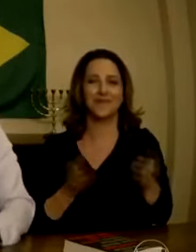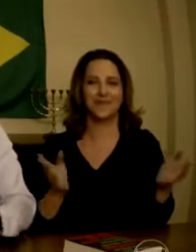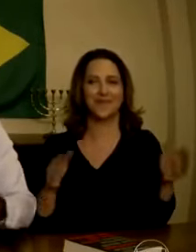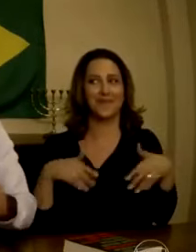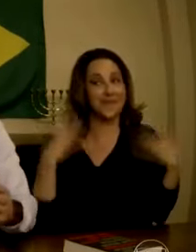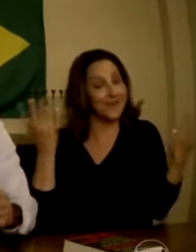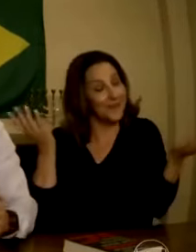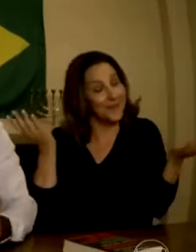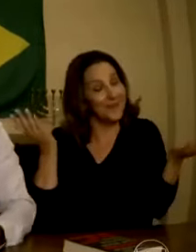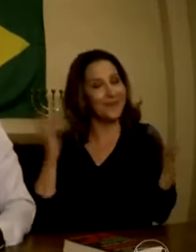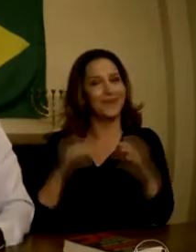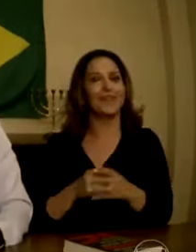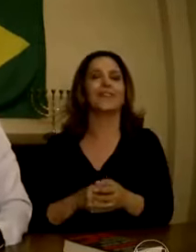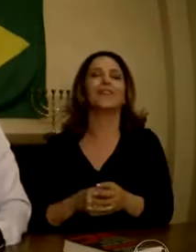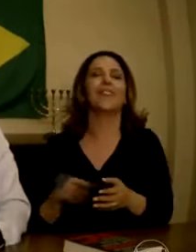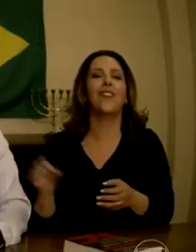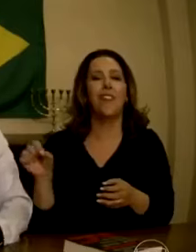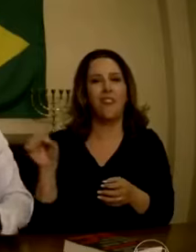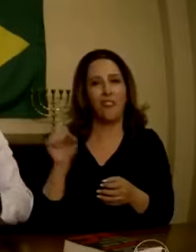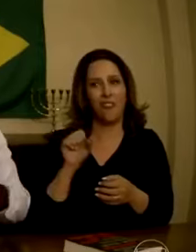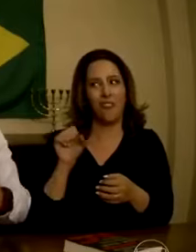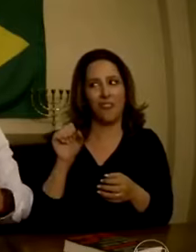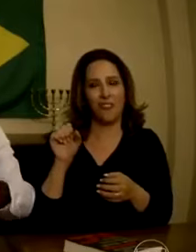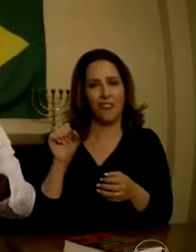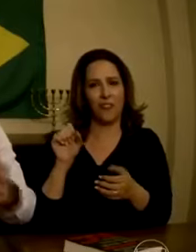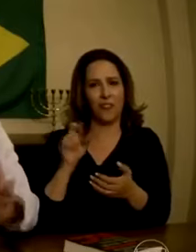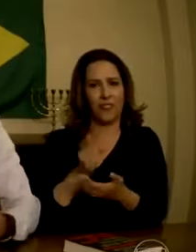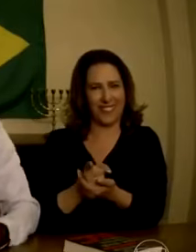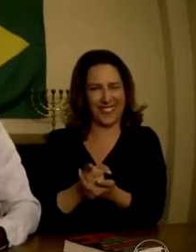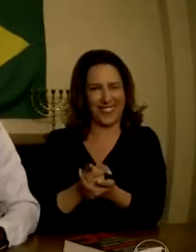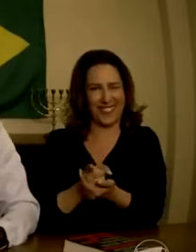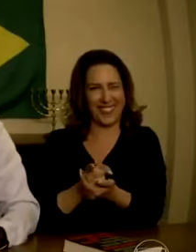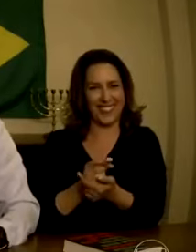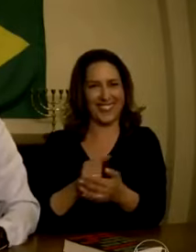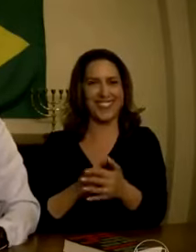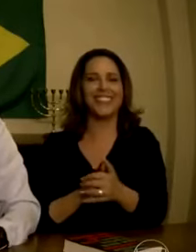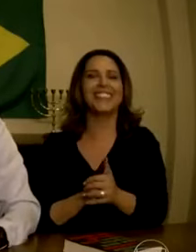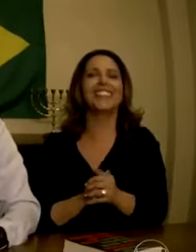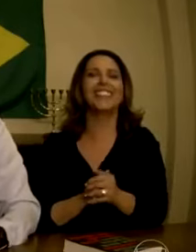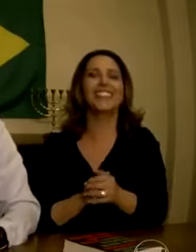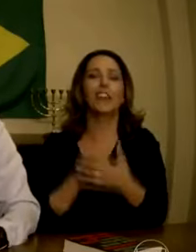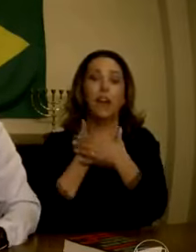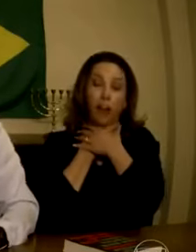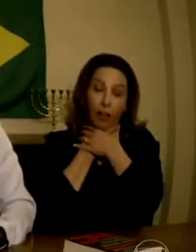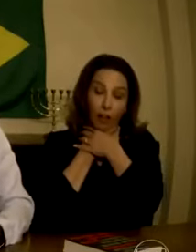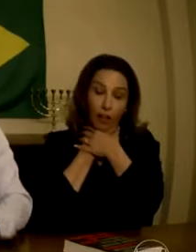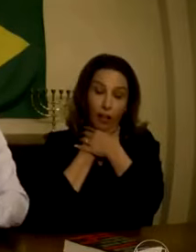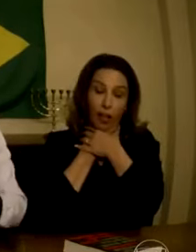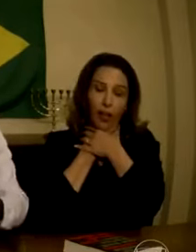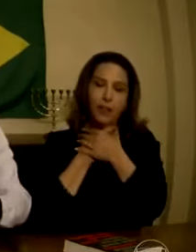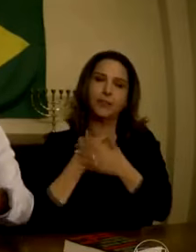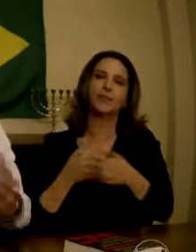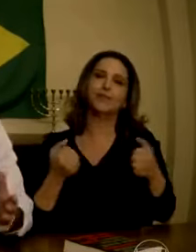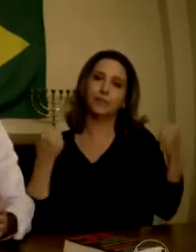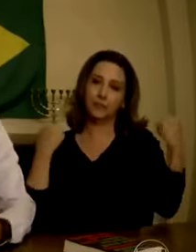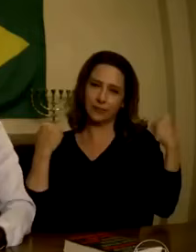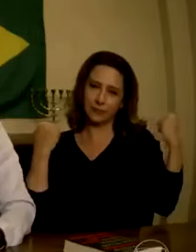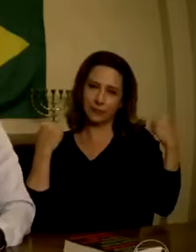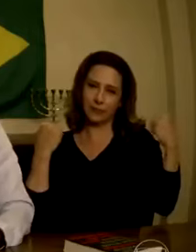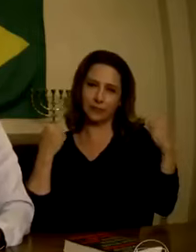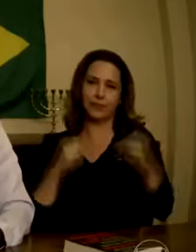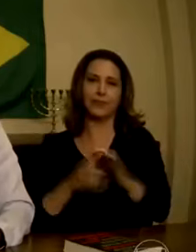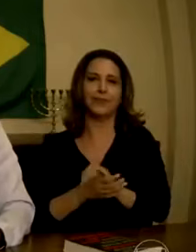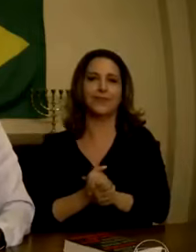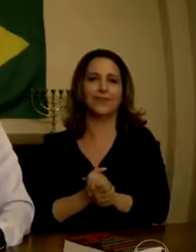criadores do kit gay e da mamadeira com bico disso daí. E os meus adversários que me ajudaram